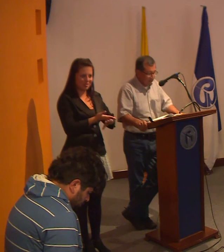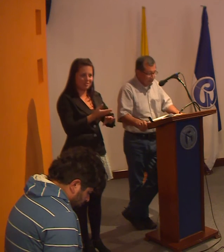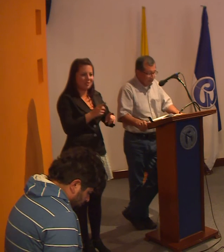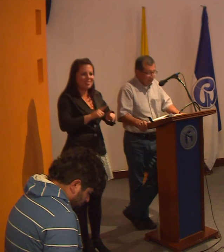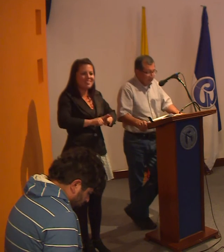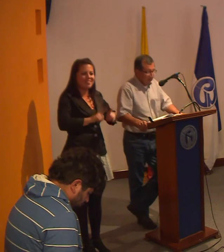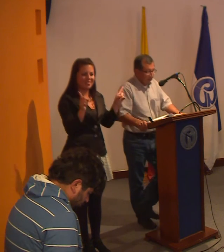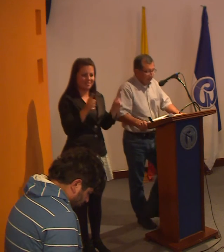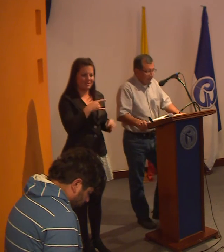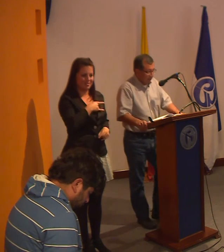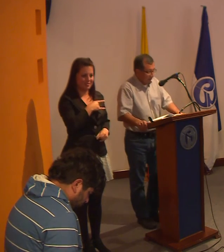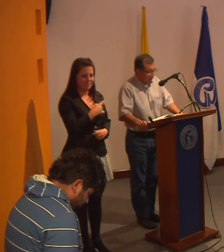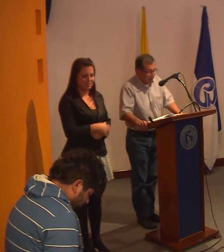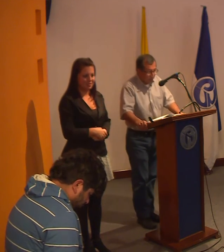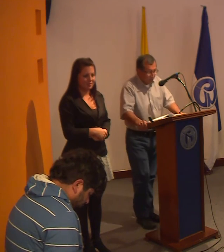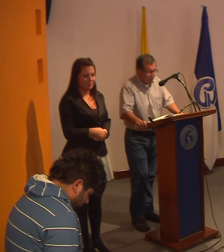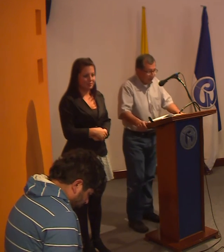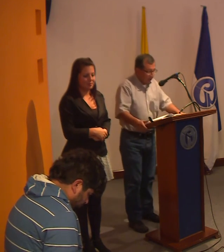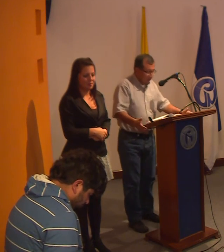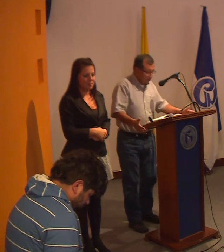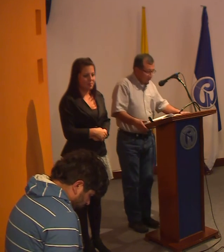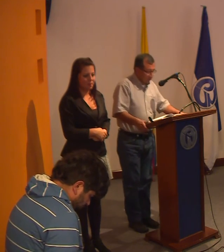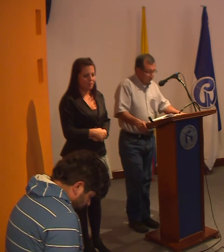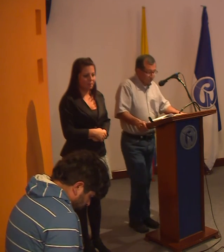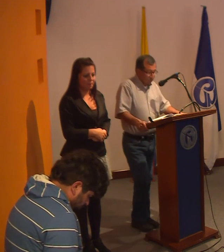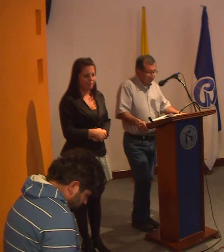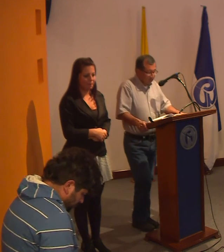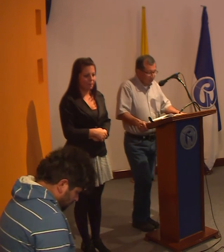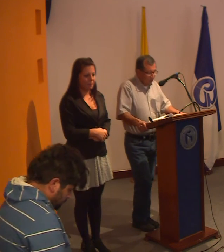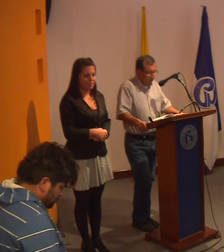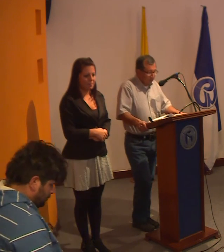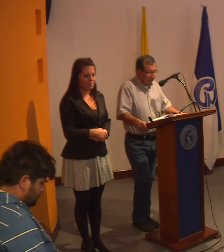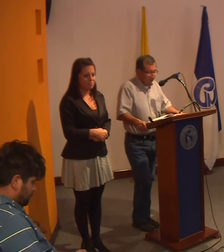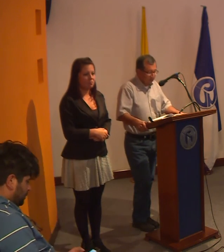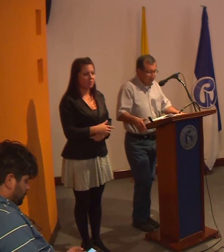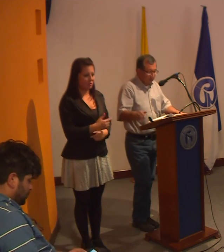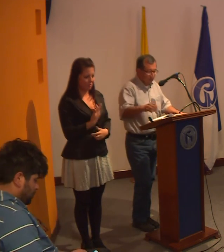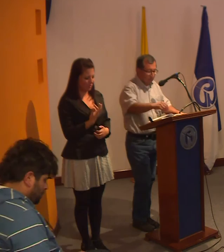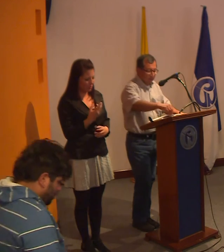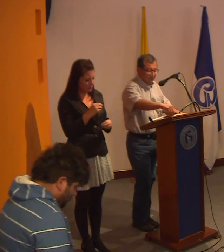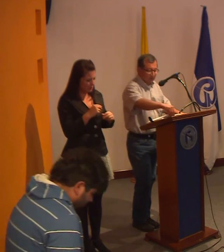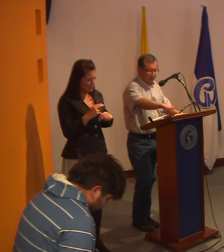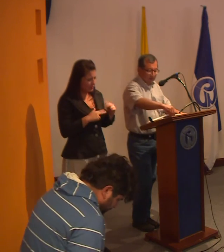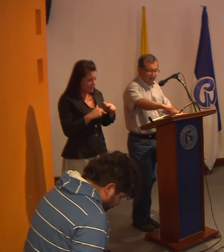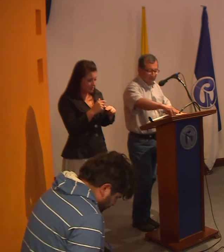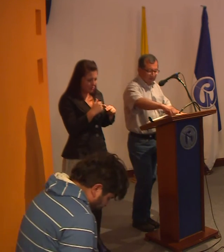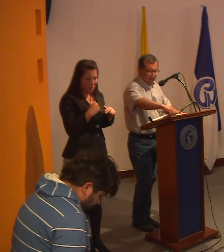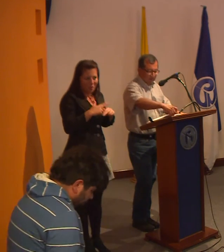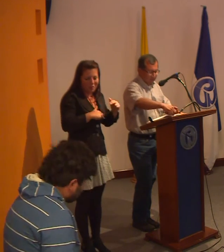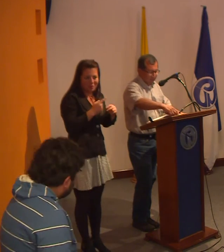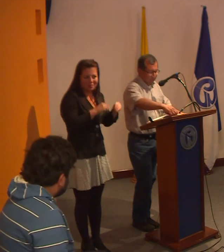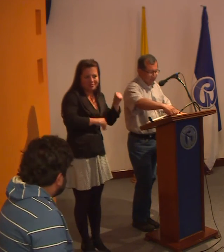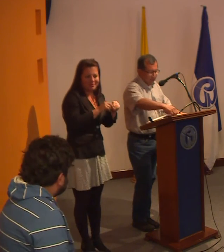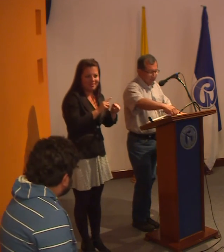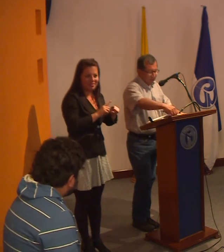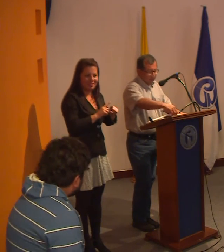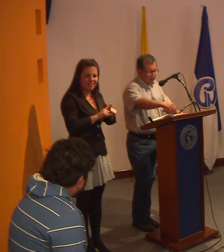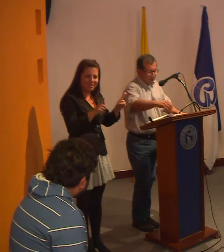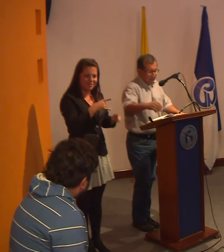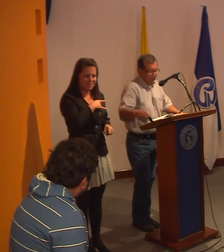diferente, en cuya construcción estamos comprometidos y que no le compete solamente a la administración.